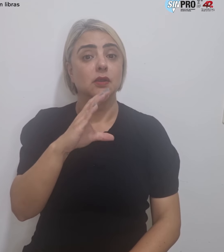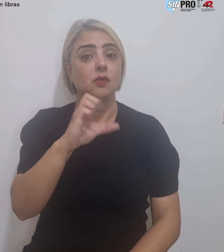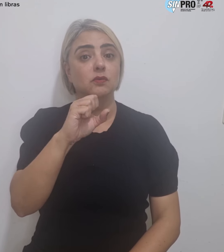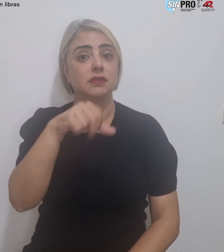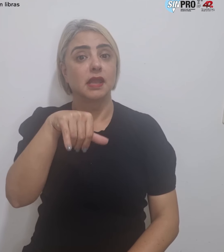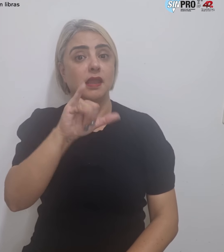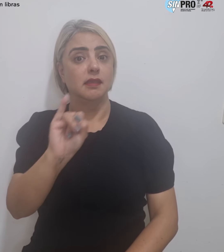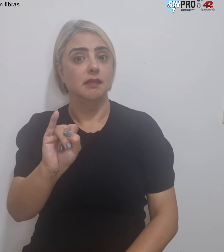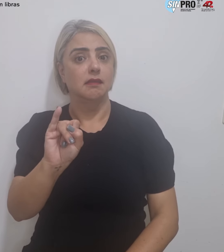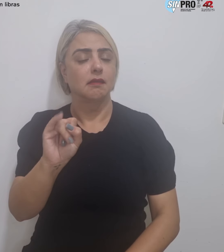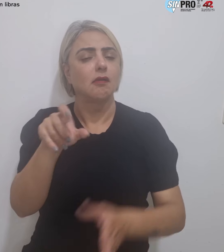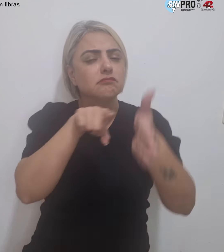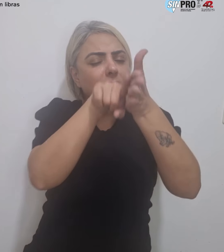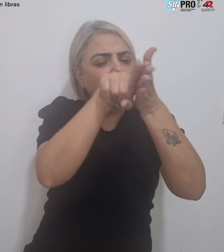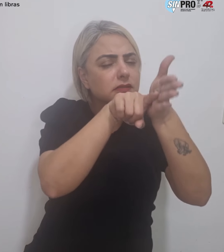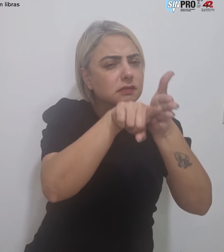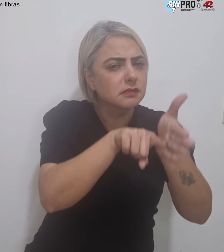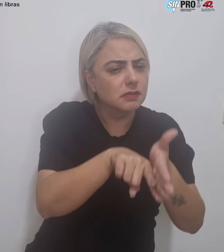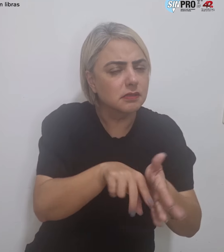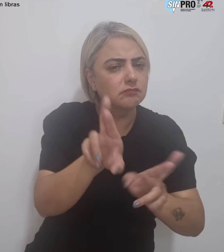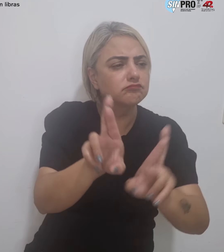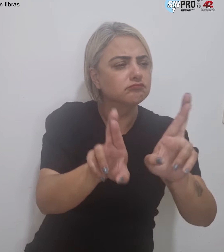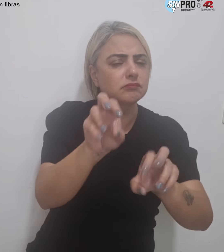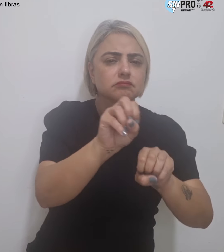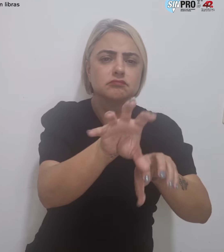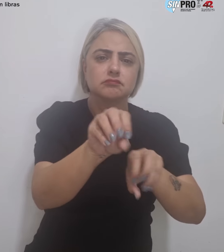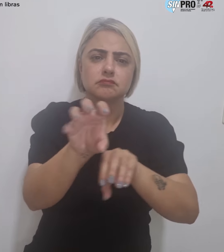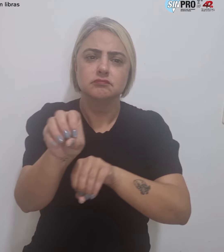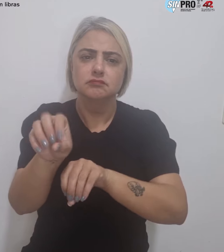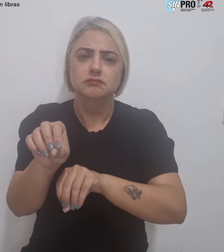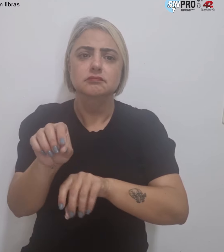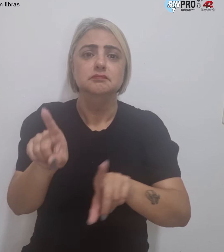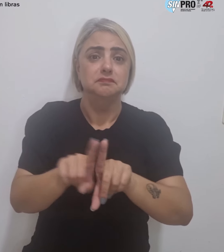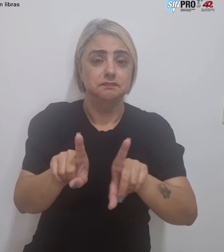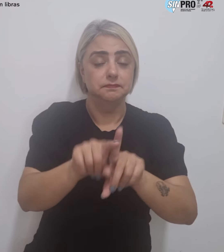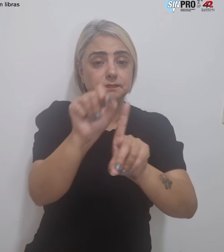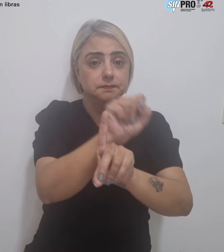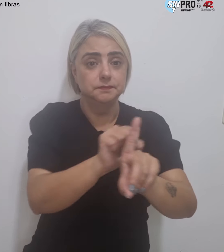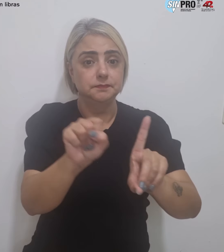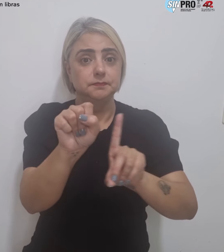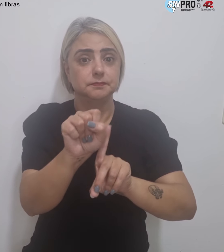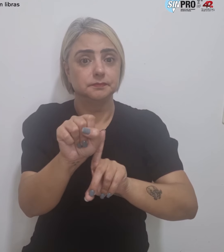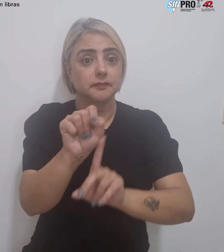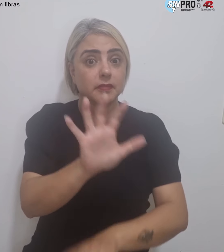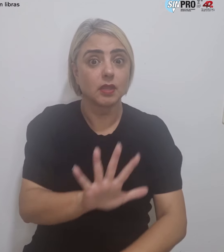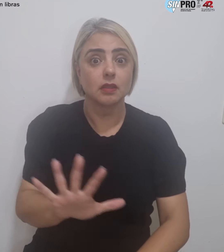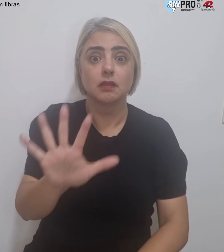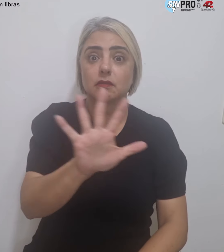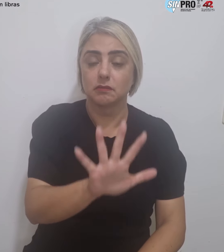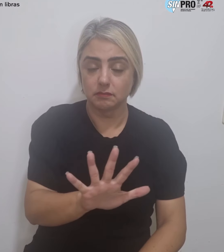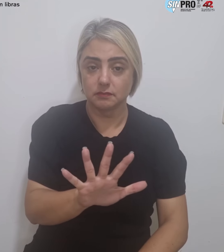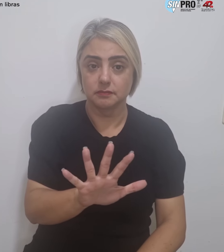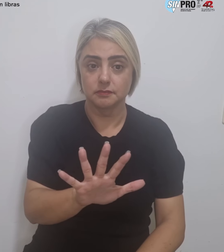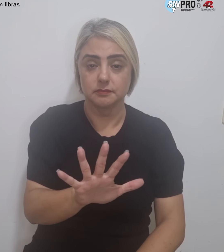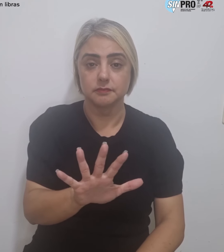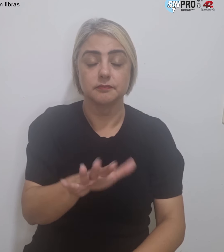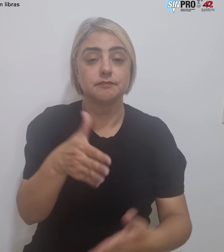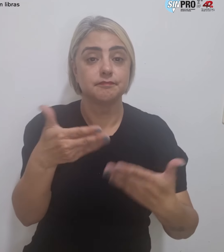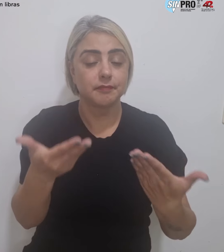os pesquisadores da educação e a sociedade de um modo geral. Neste debate